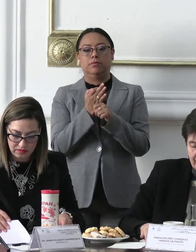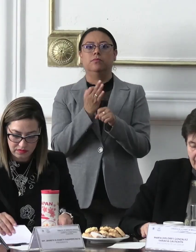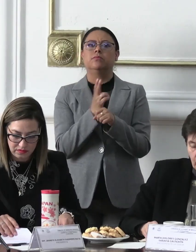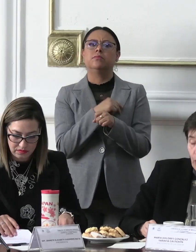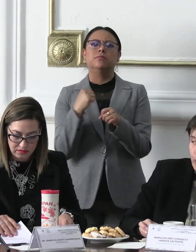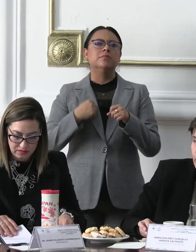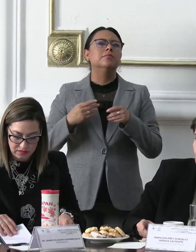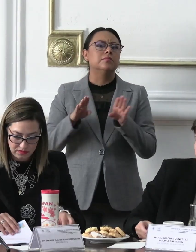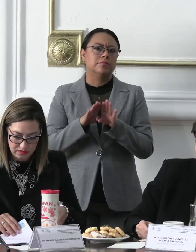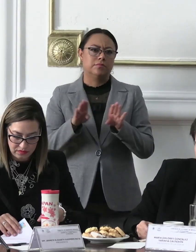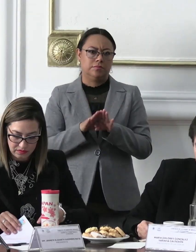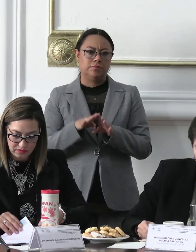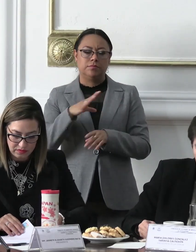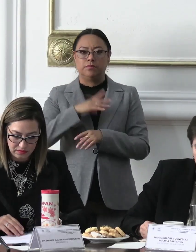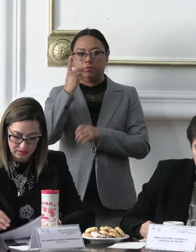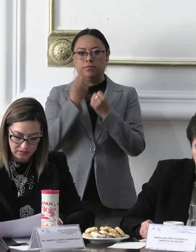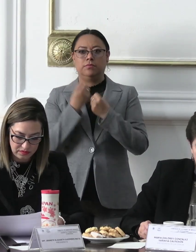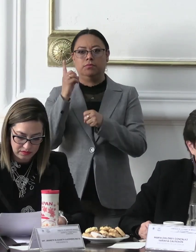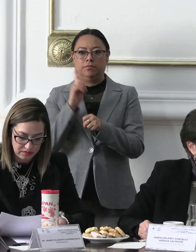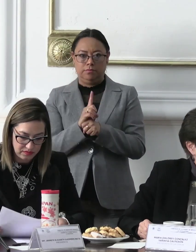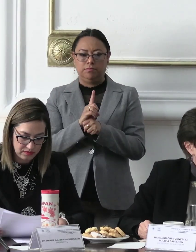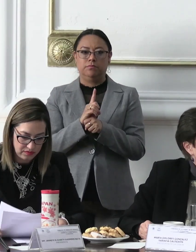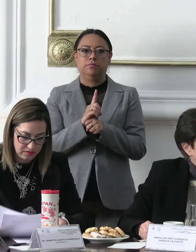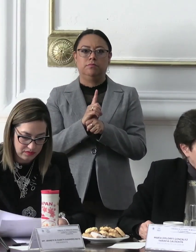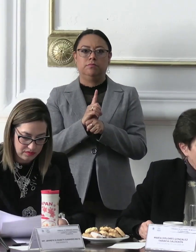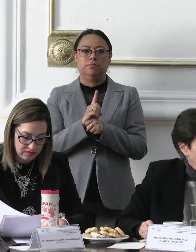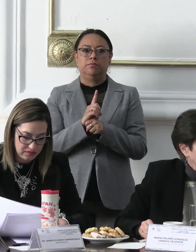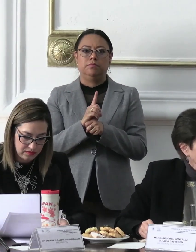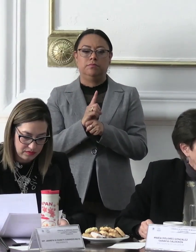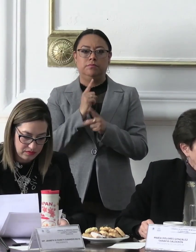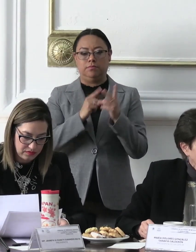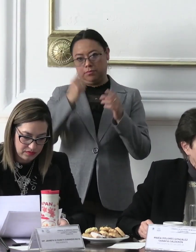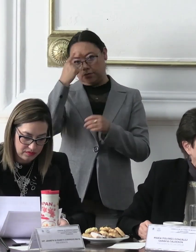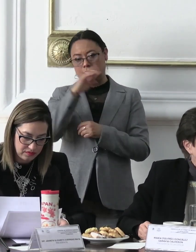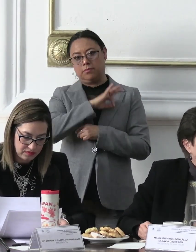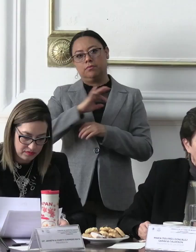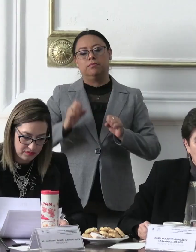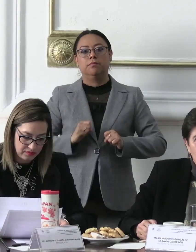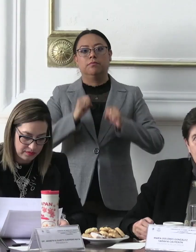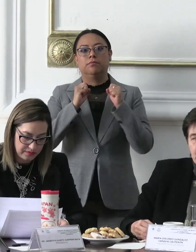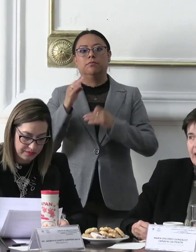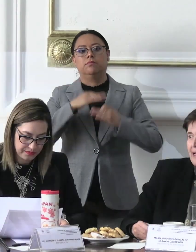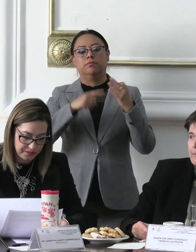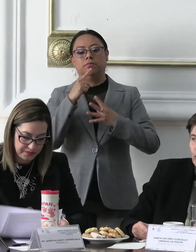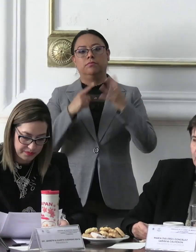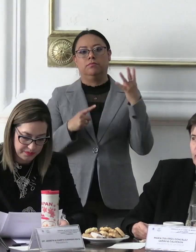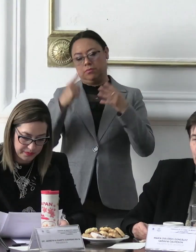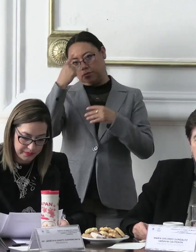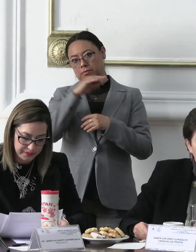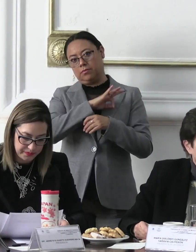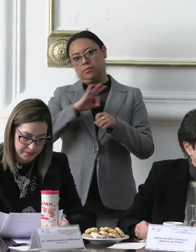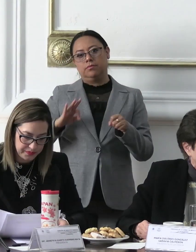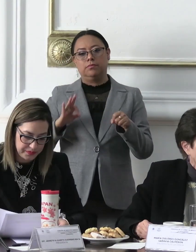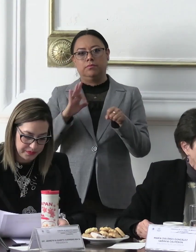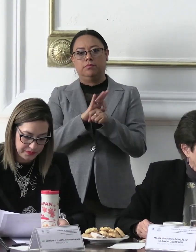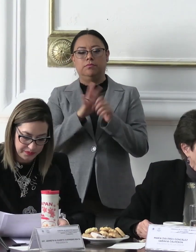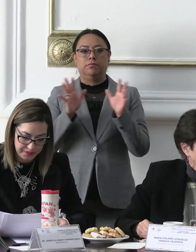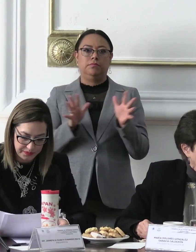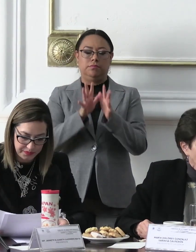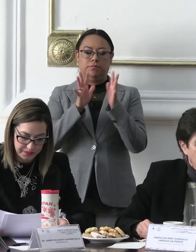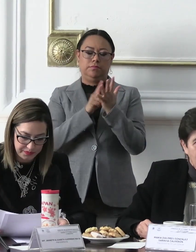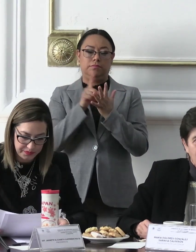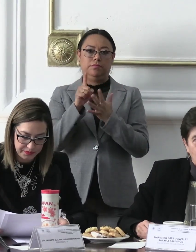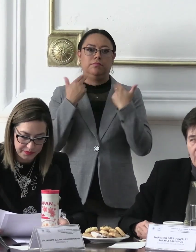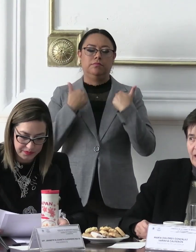momento de oportunidad, de posibilidades para fortalecer las condiciones para la protección y promoción de